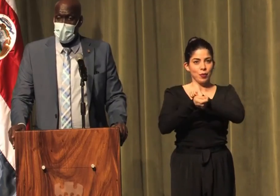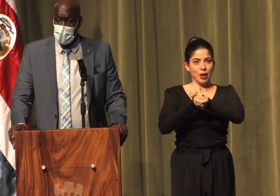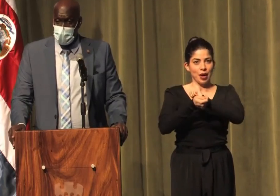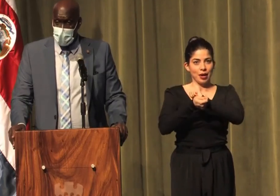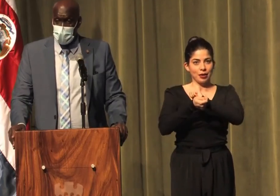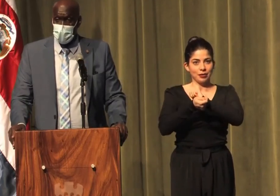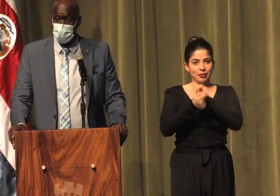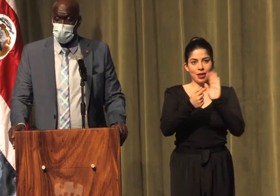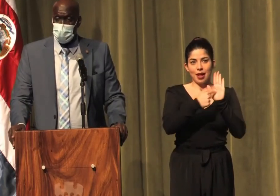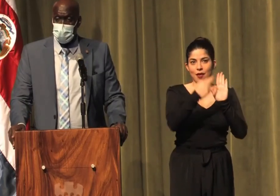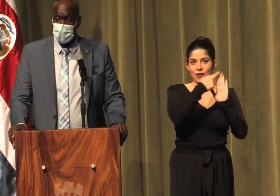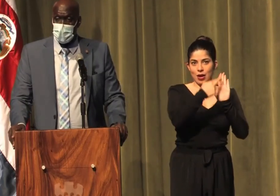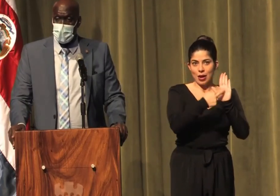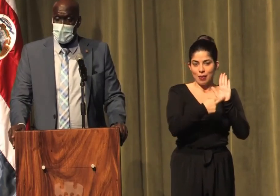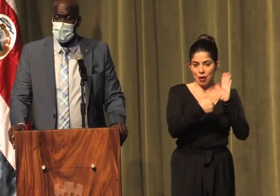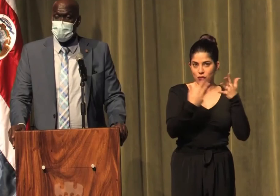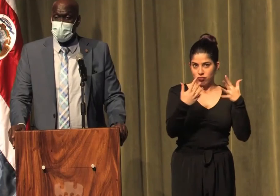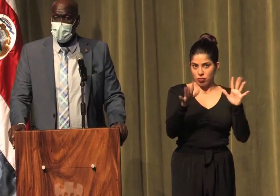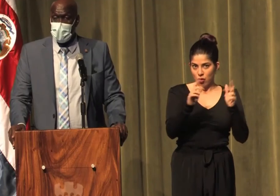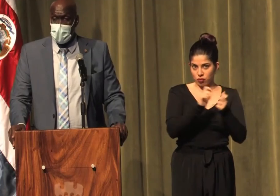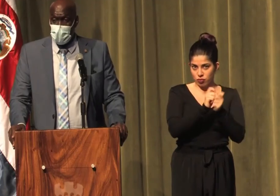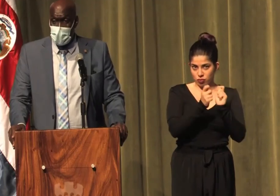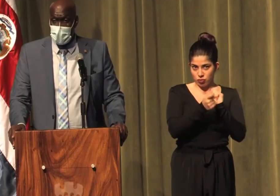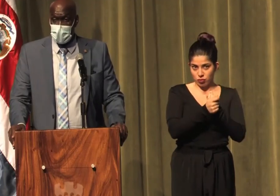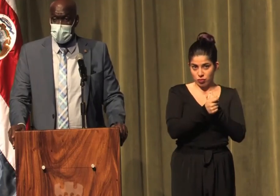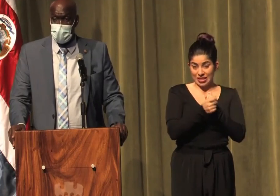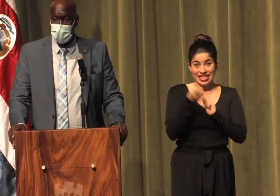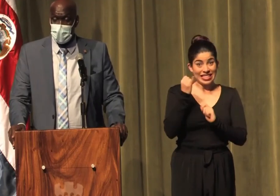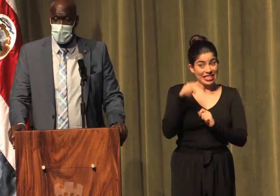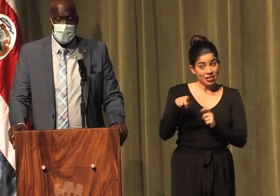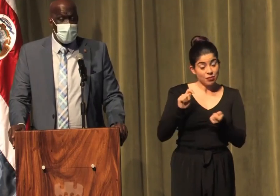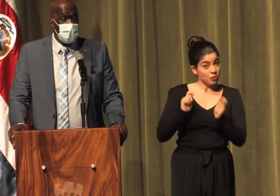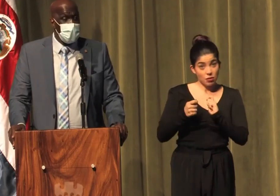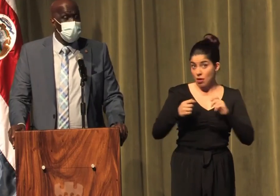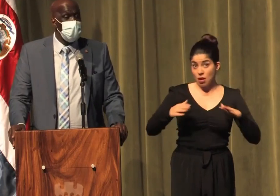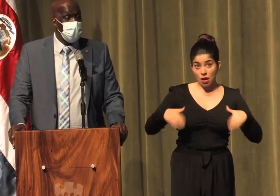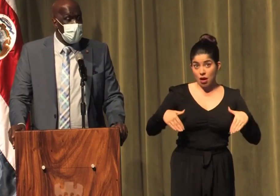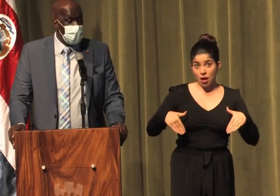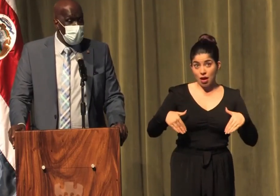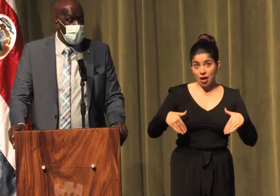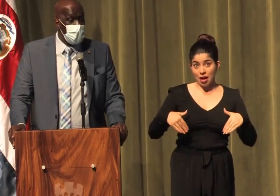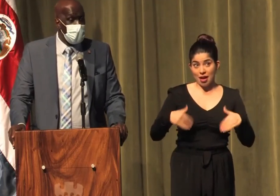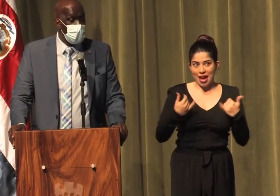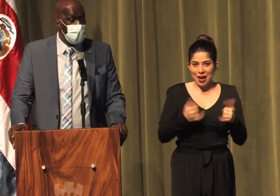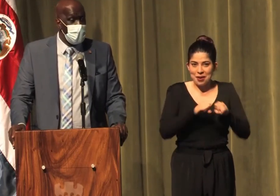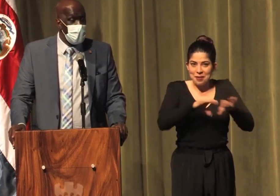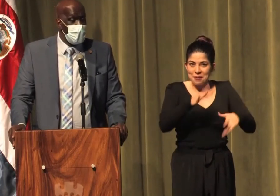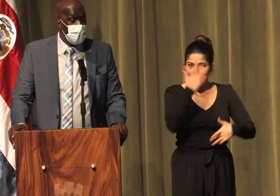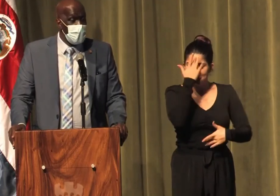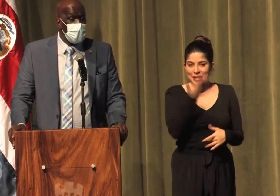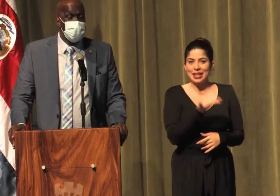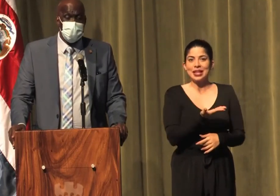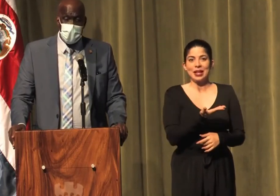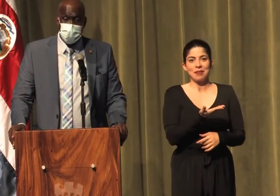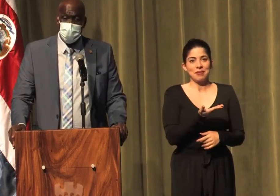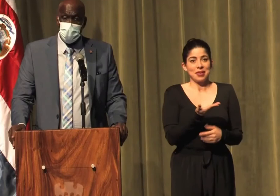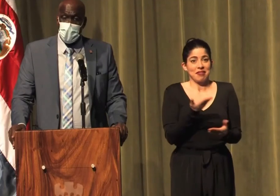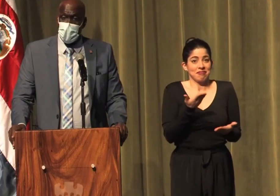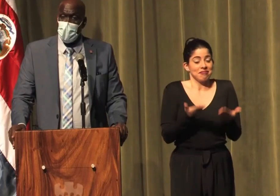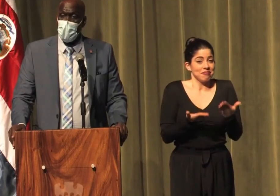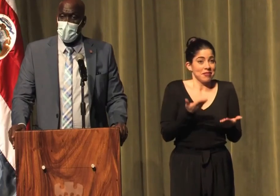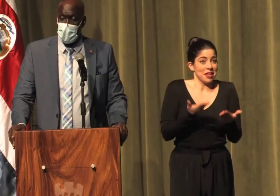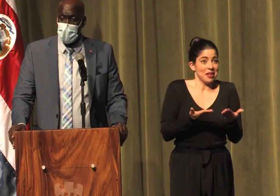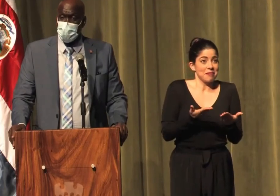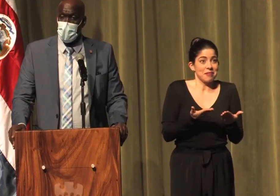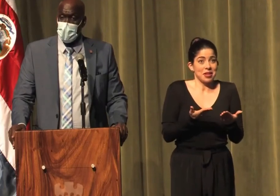al reglamento, sin la cual en esta pandemia quizás